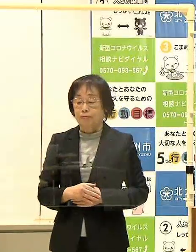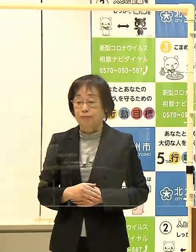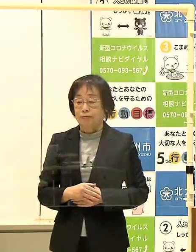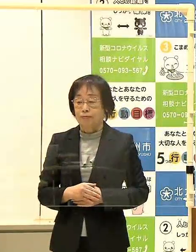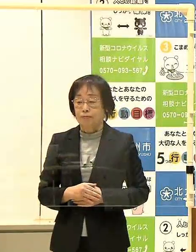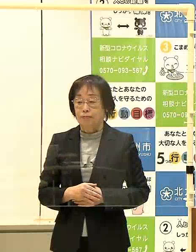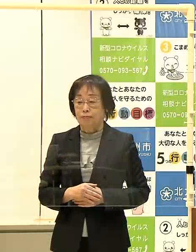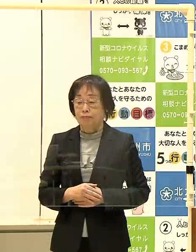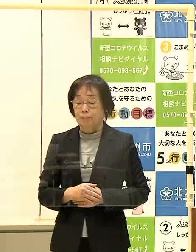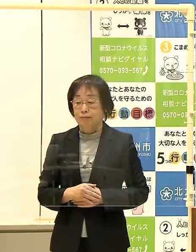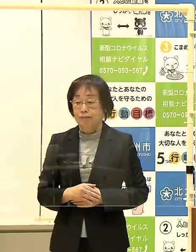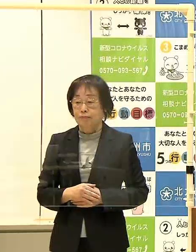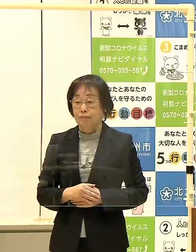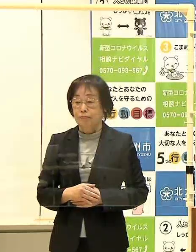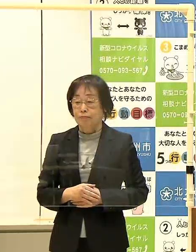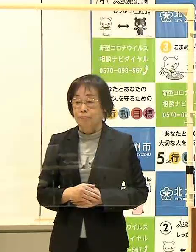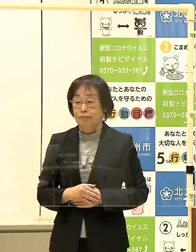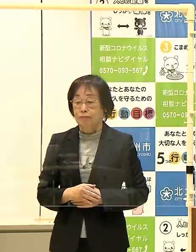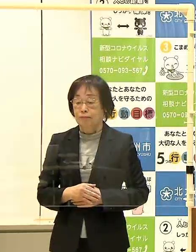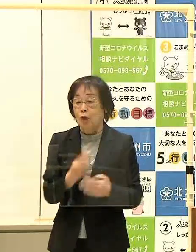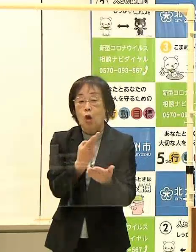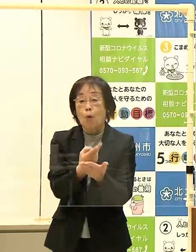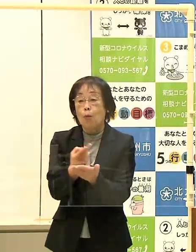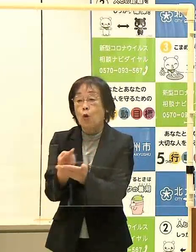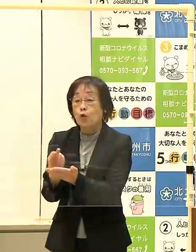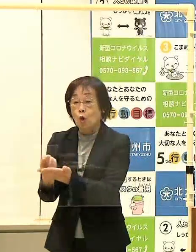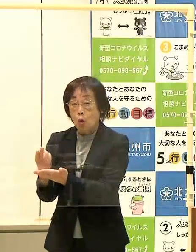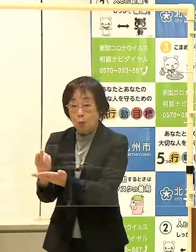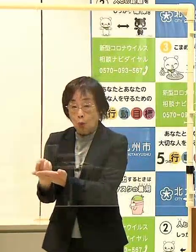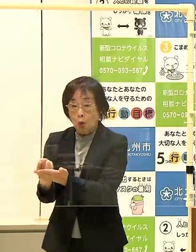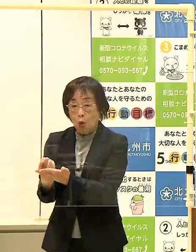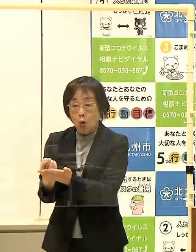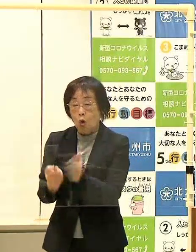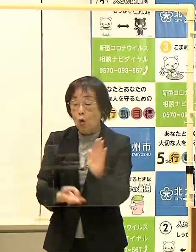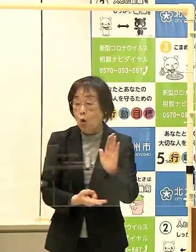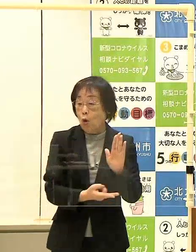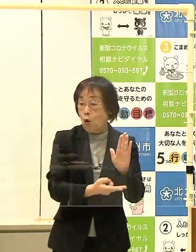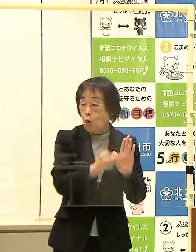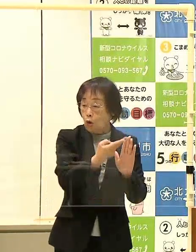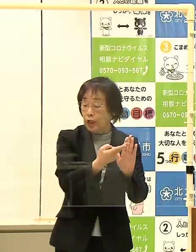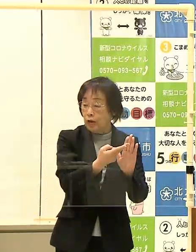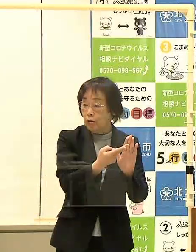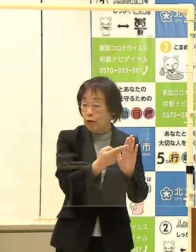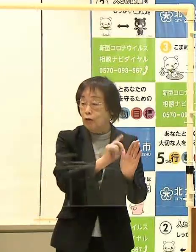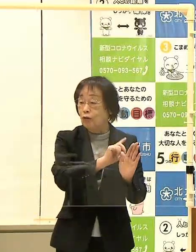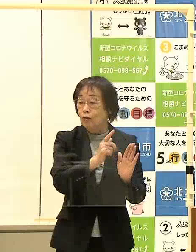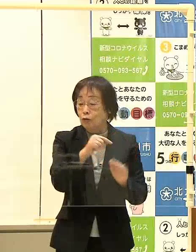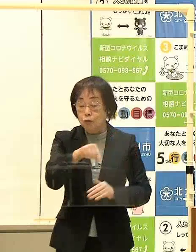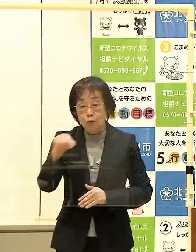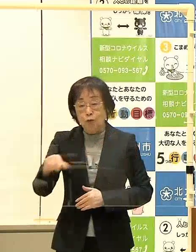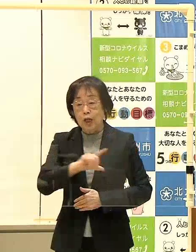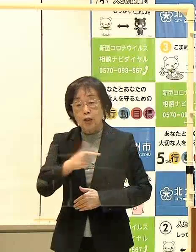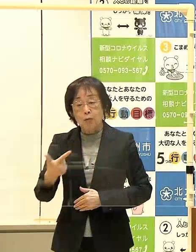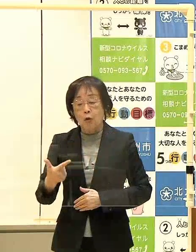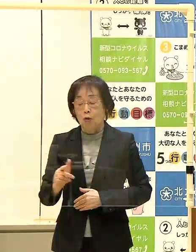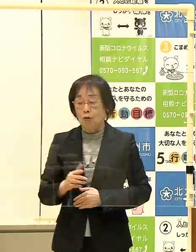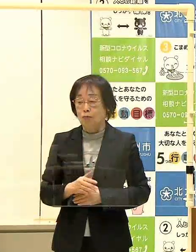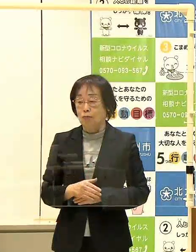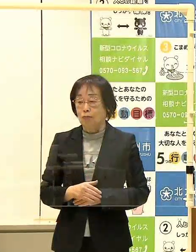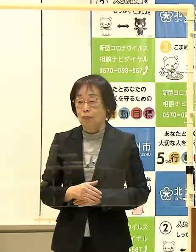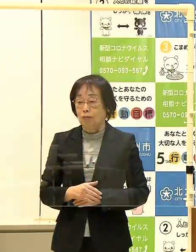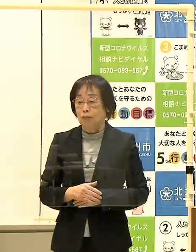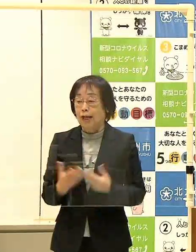相当程度病床もまたホテルのかどうなんかもですね状況改善すべき